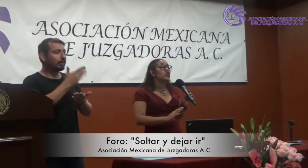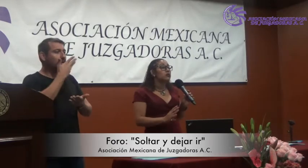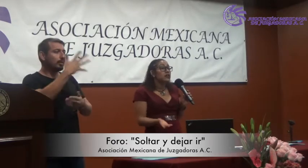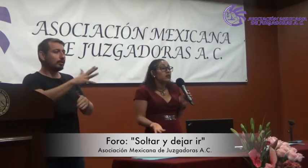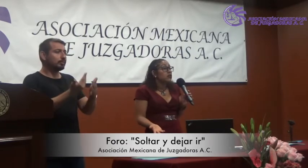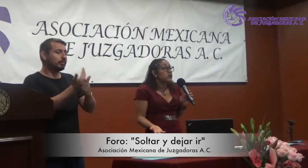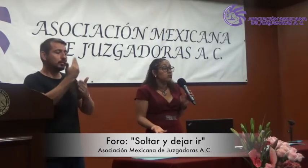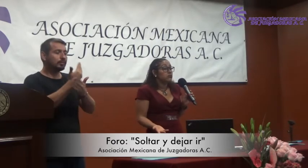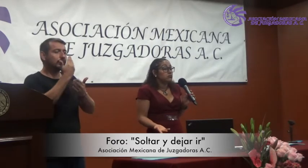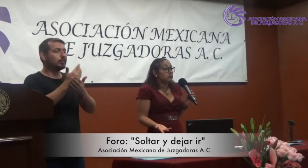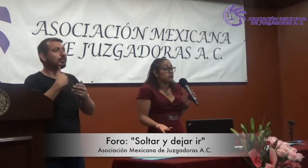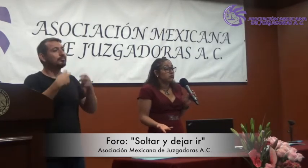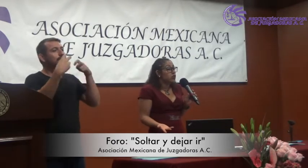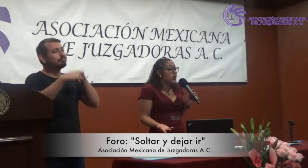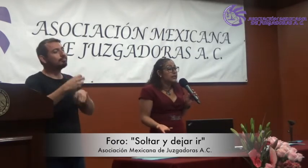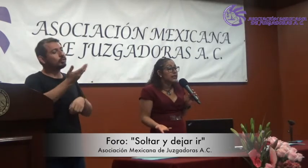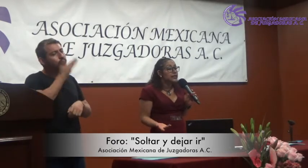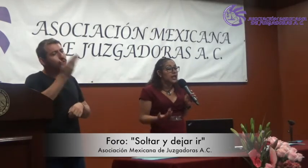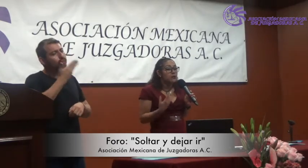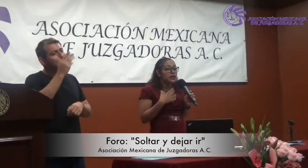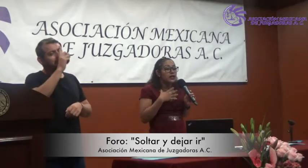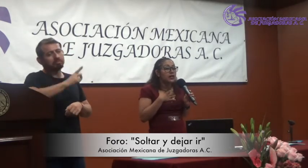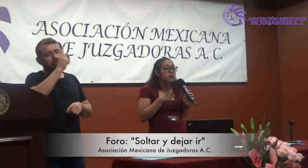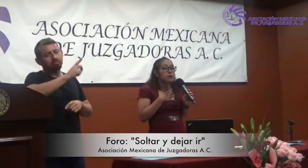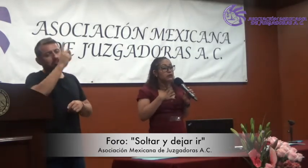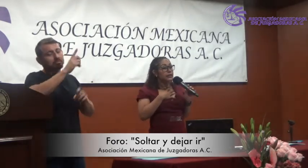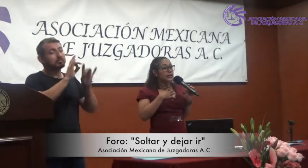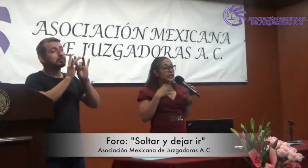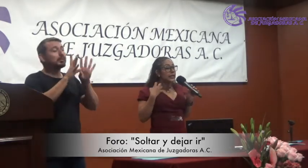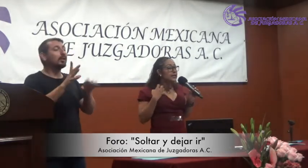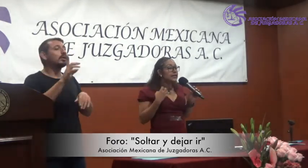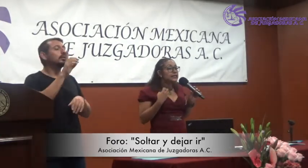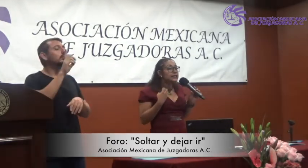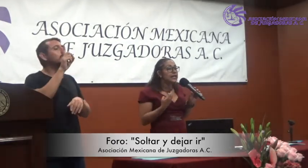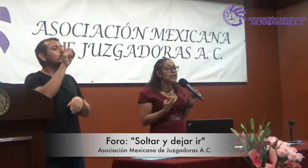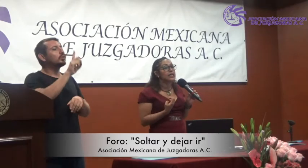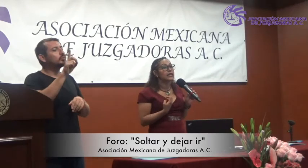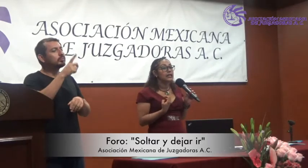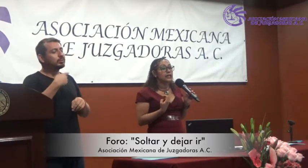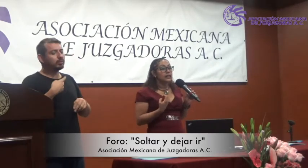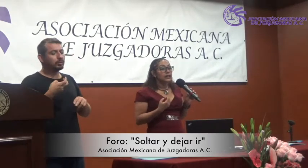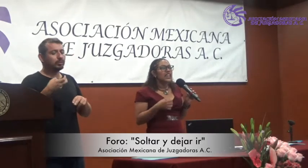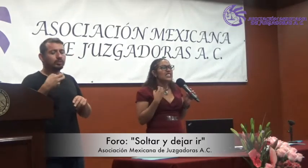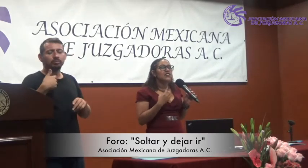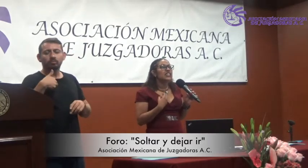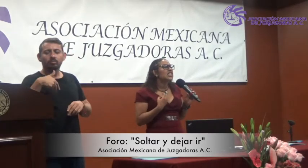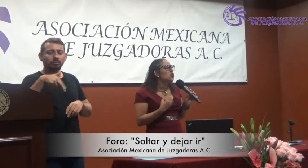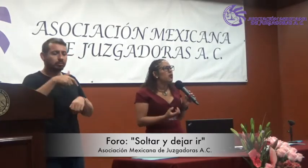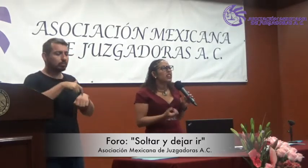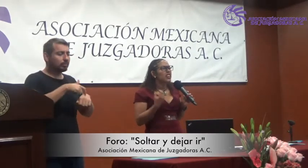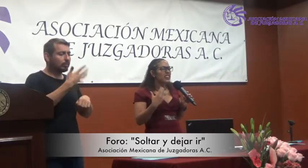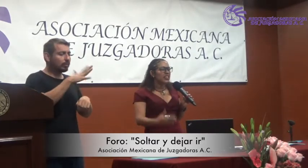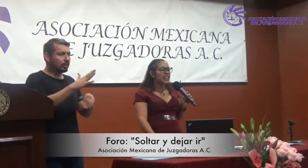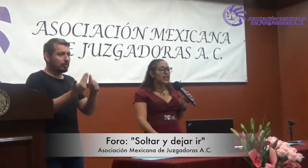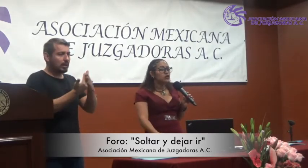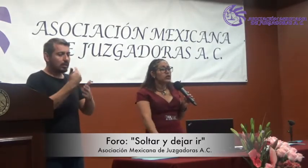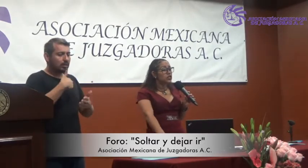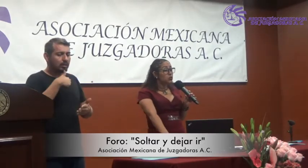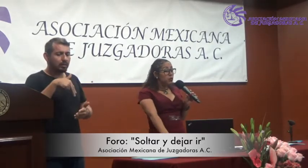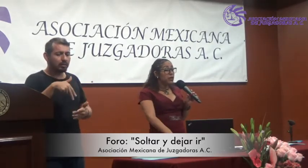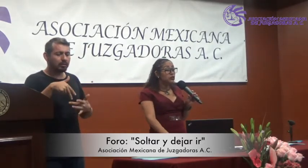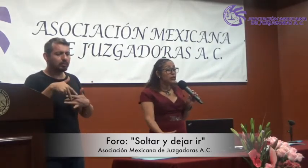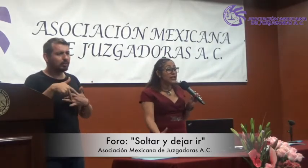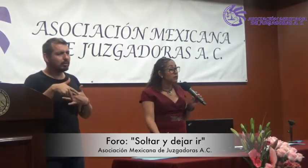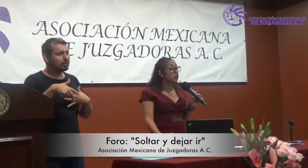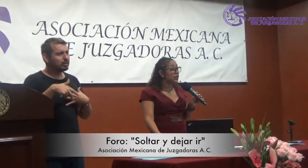repente un domingo son las 10 de la mañana y empiezo a sentir esa ansiedad, ese vacío, porque era